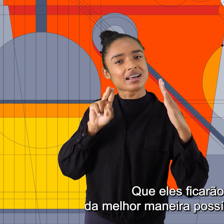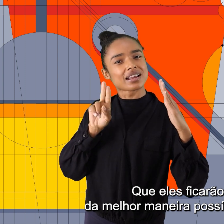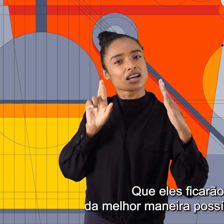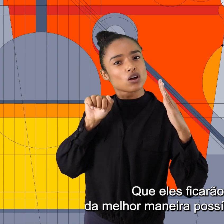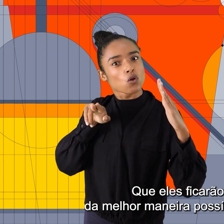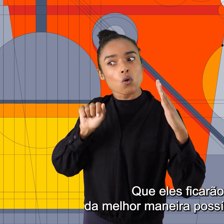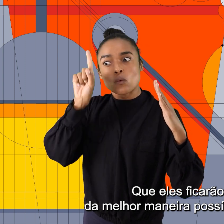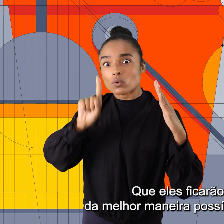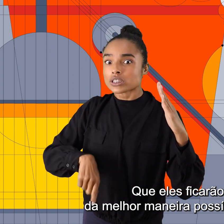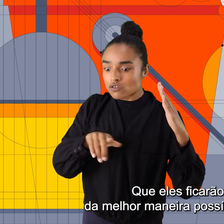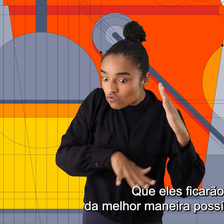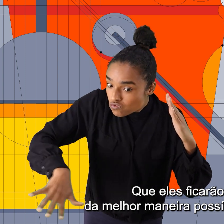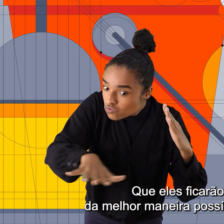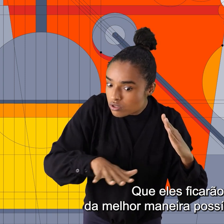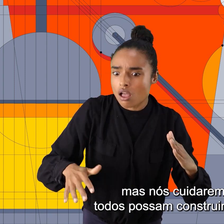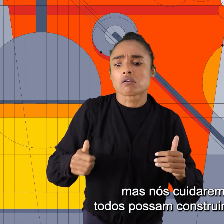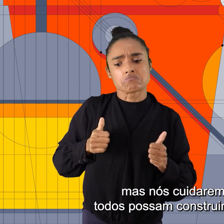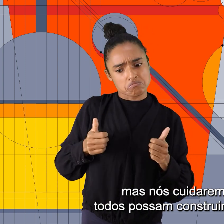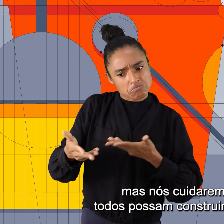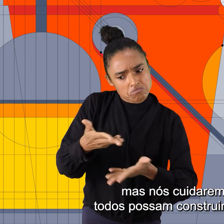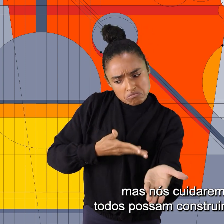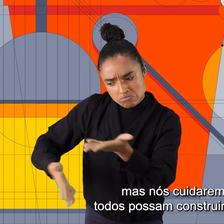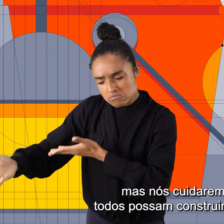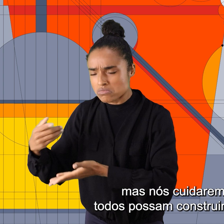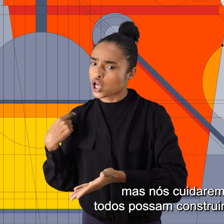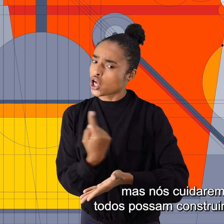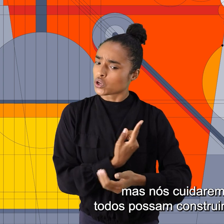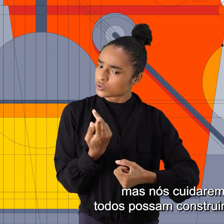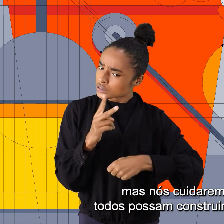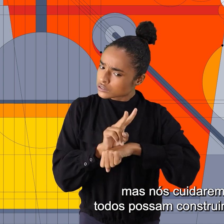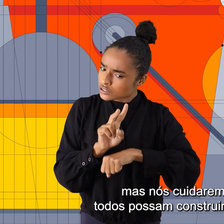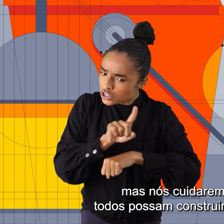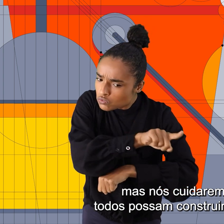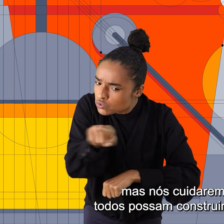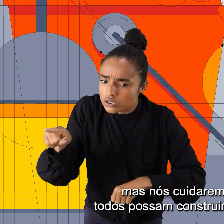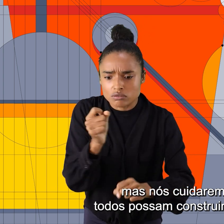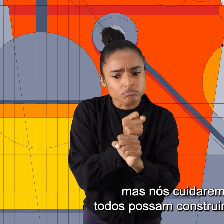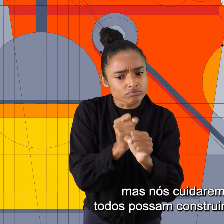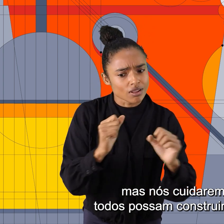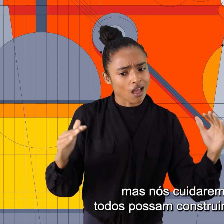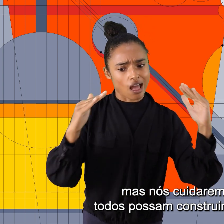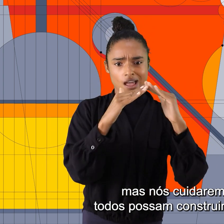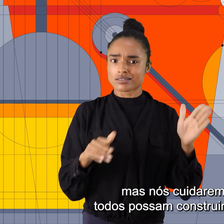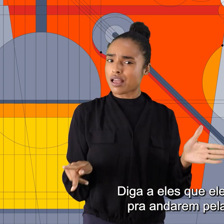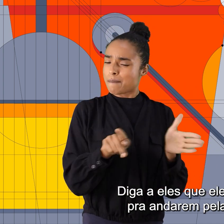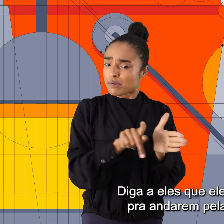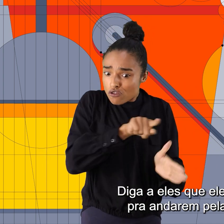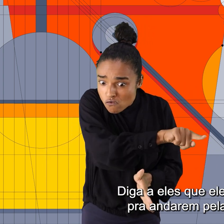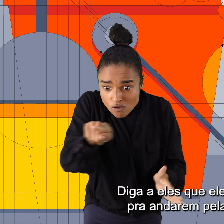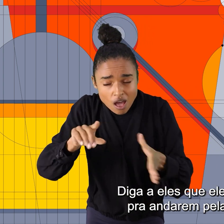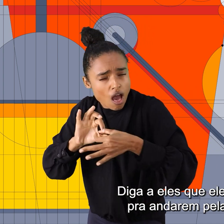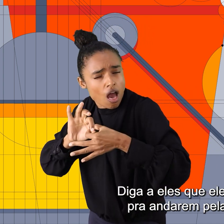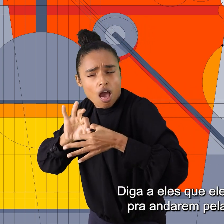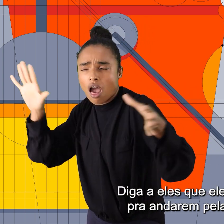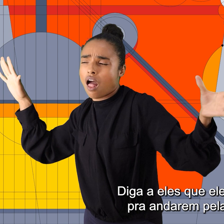da melhor maneira possível por enquanto, mas nós cuidaremos para que todos possam construir as suas casas. Diga a eles